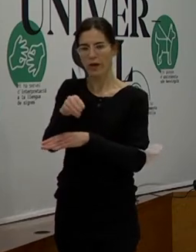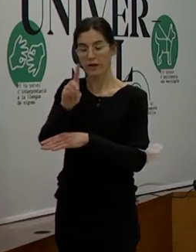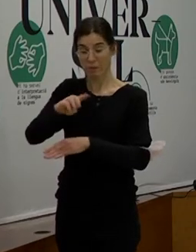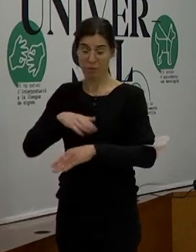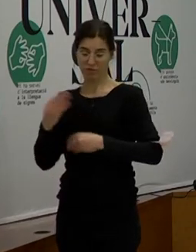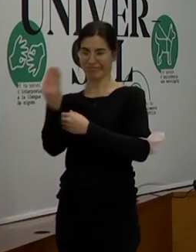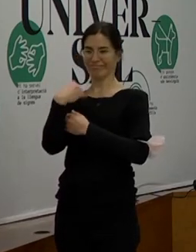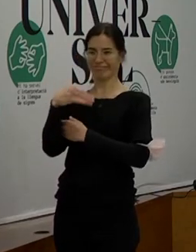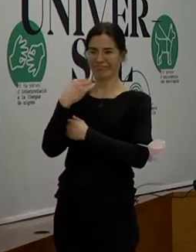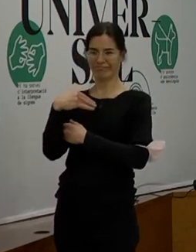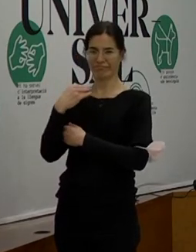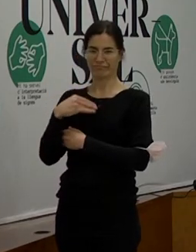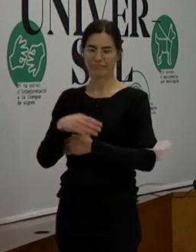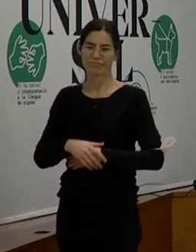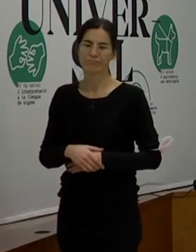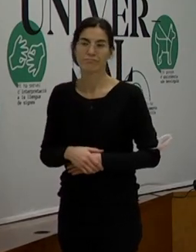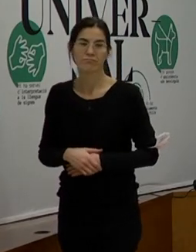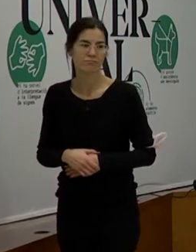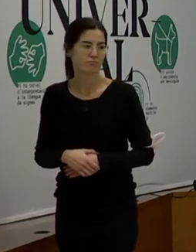cuidada.